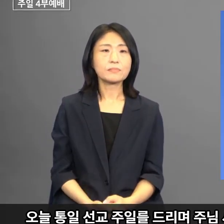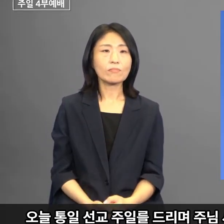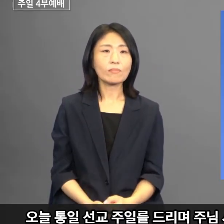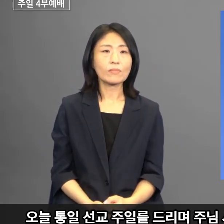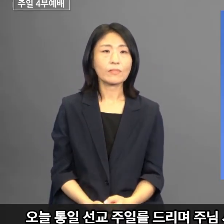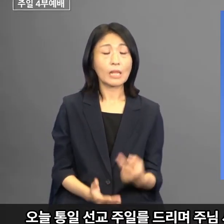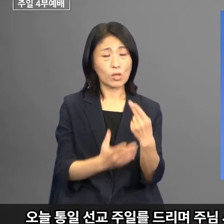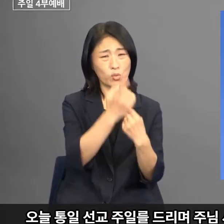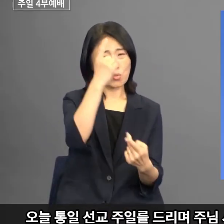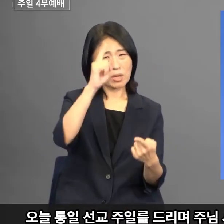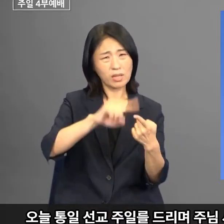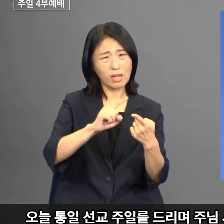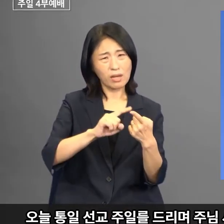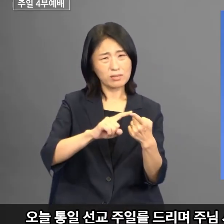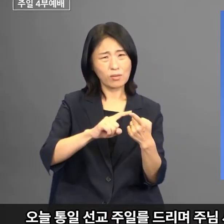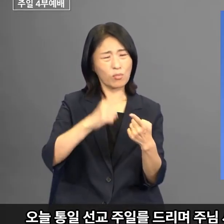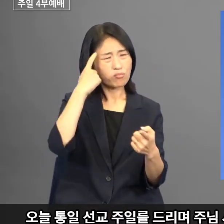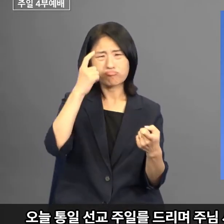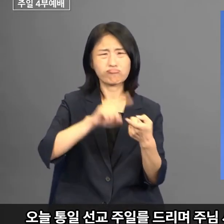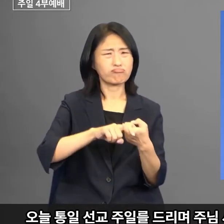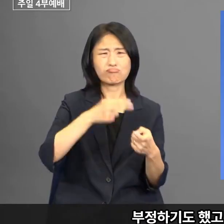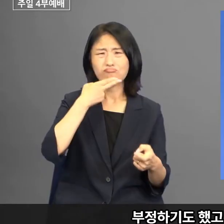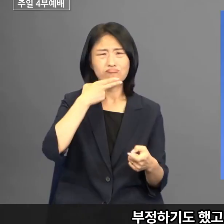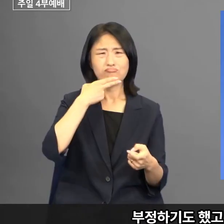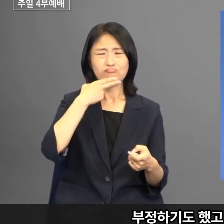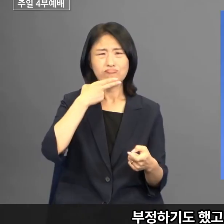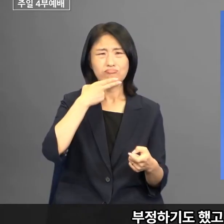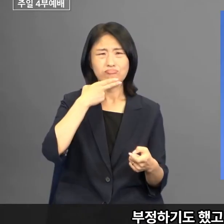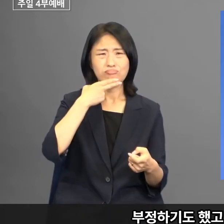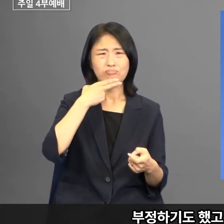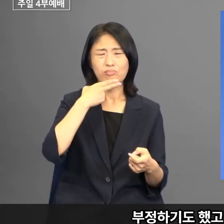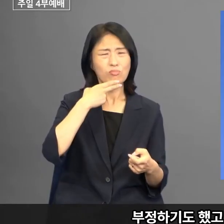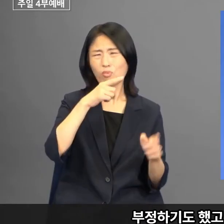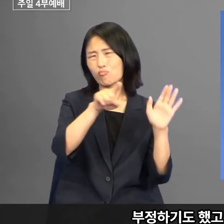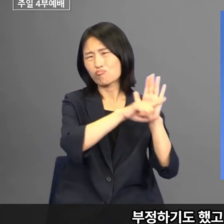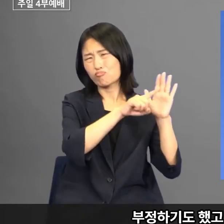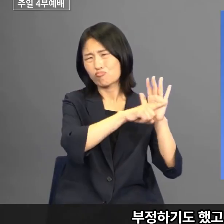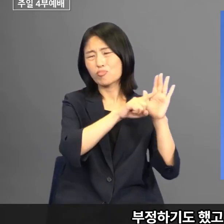사실 통일에 대해서 관심을 갖지 않았고 부정하기도 했고